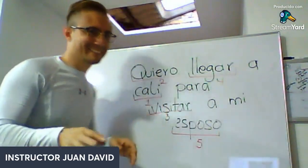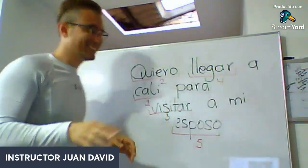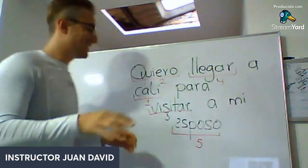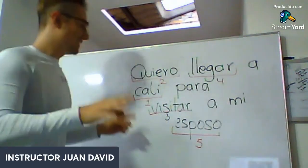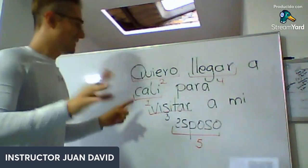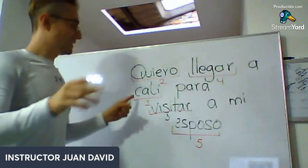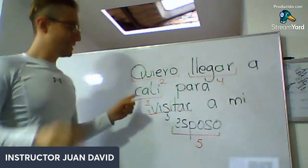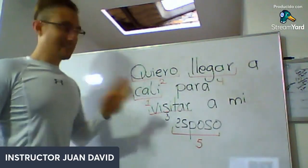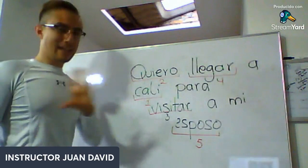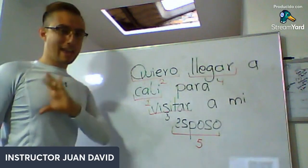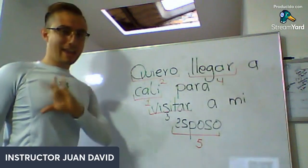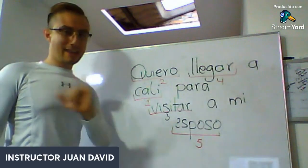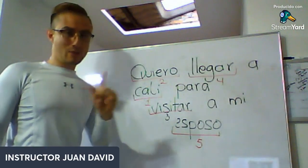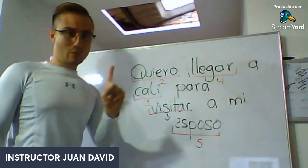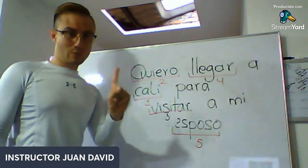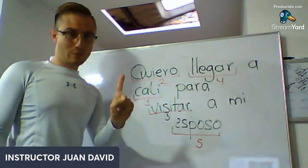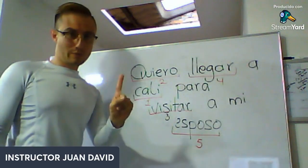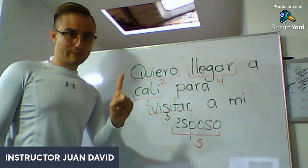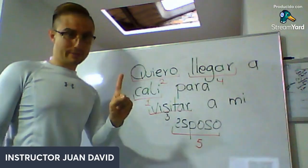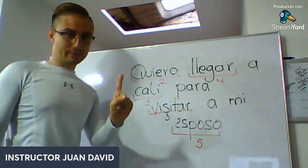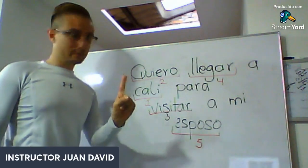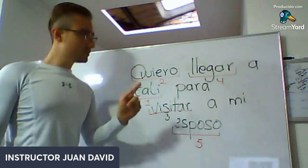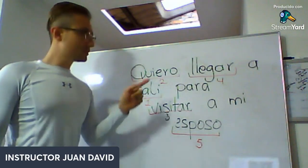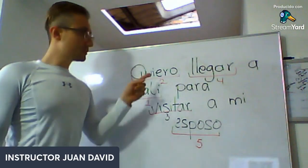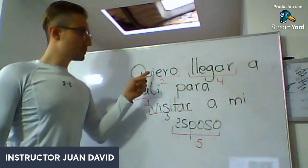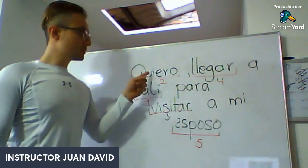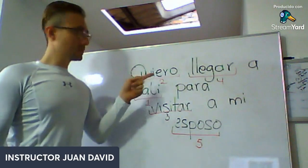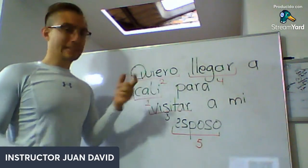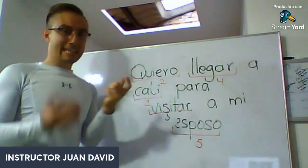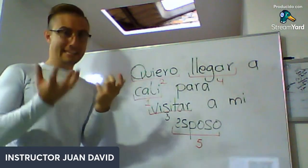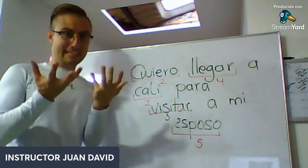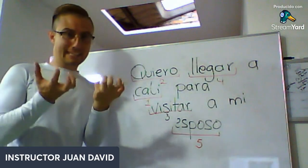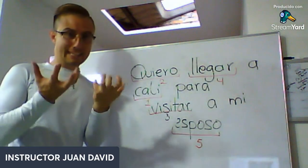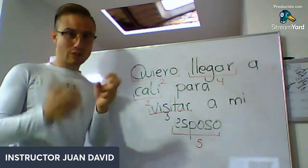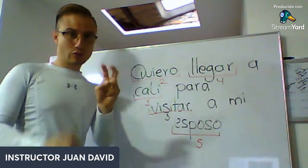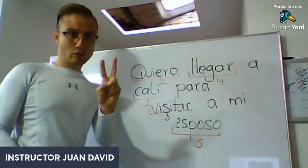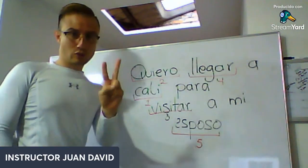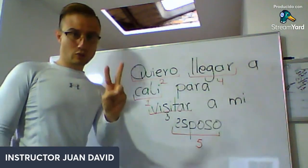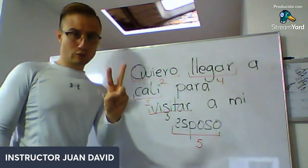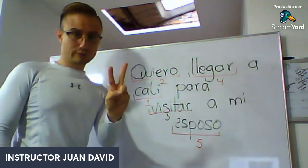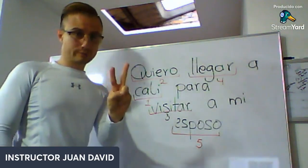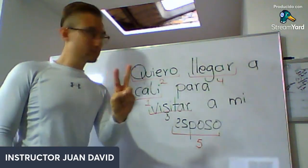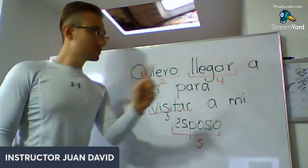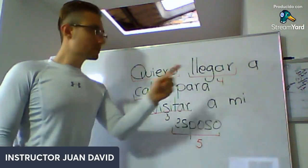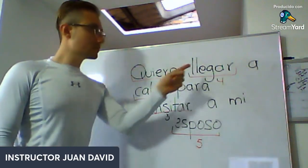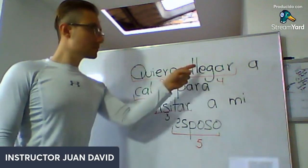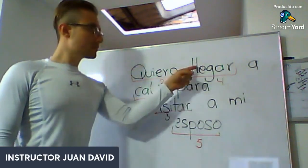qué tiene que ver que está moviendo primero tenemos a cali segundo tenemos quiero